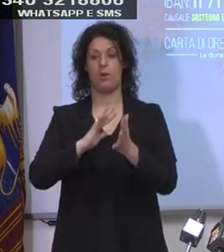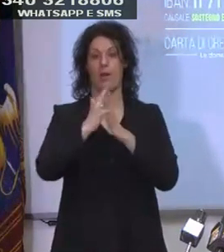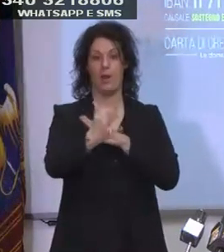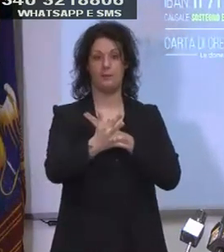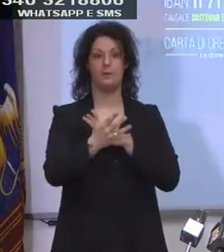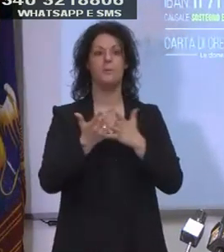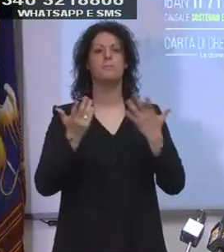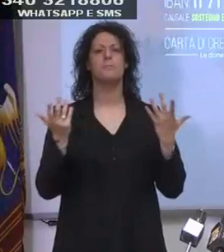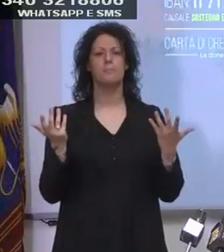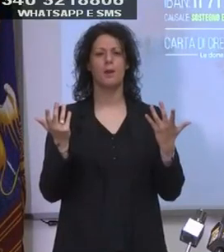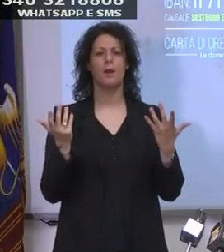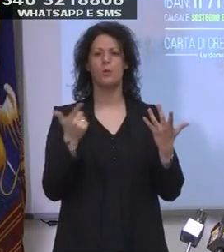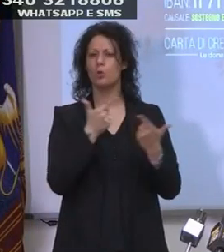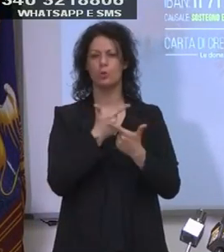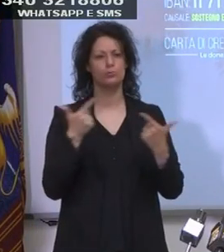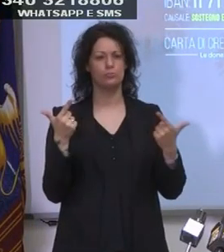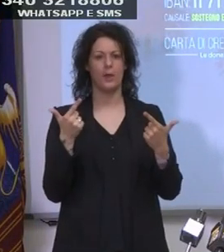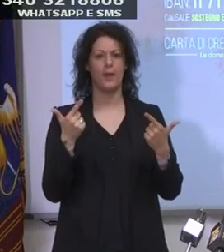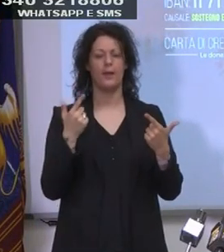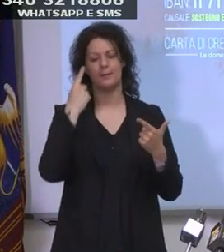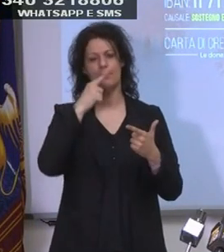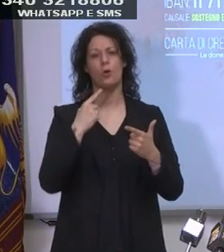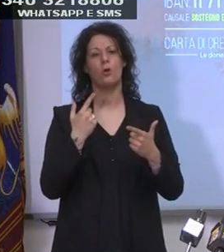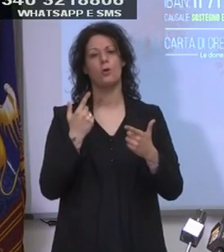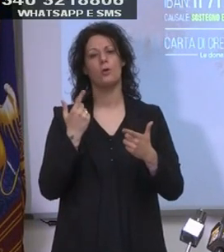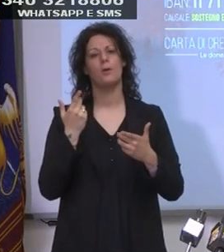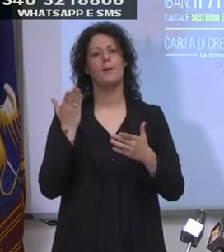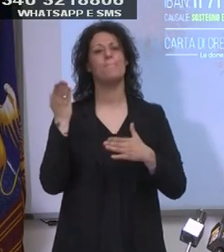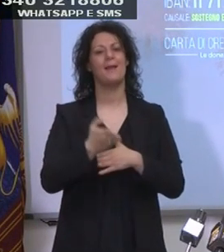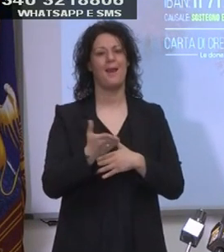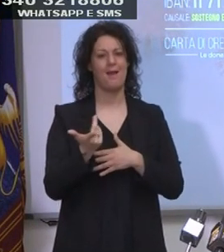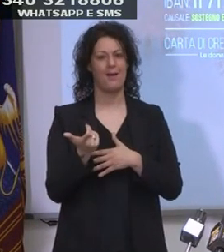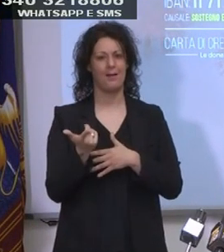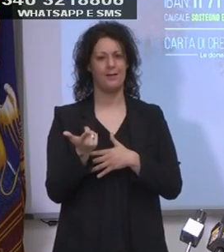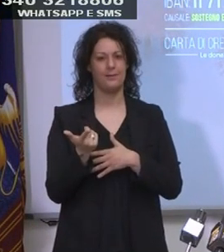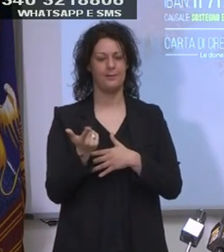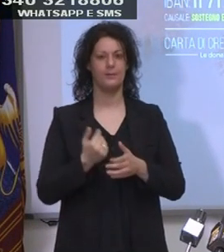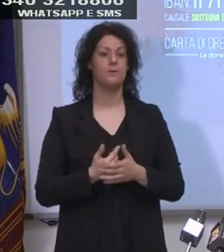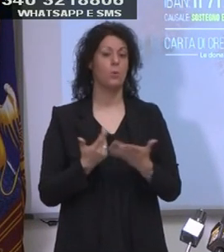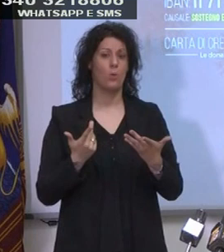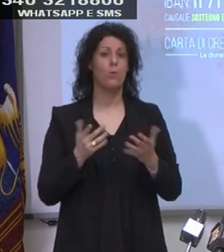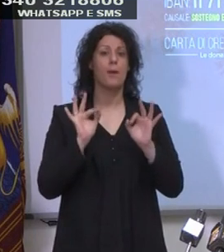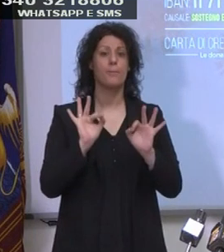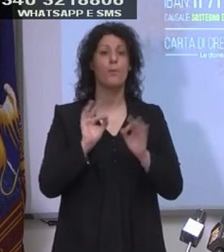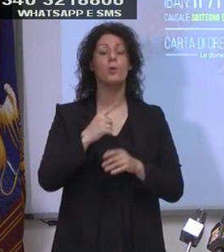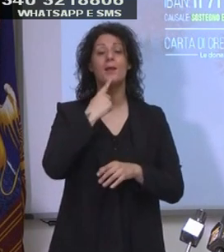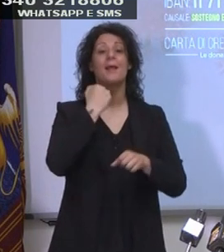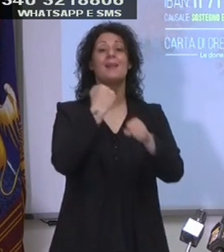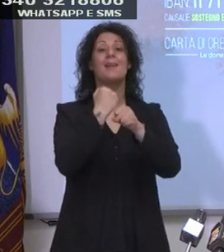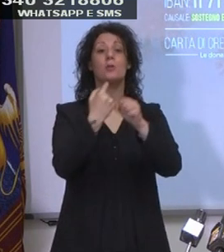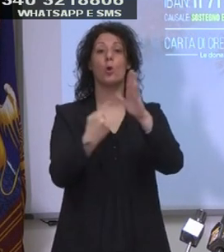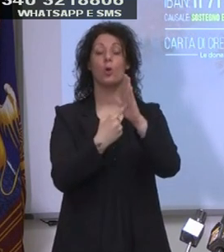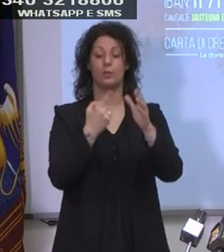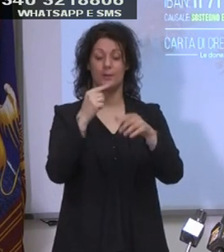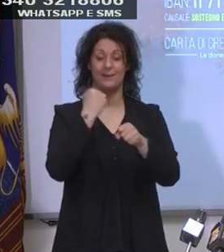di rivalsa, come dire, automatica. No, lo fanno direttamente i lavoratori contro il datore di lavoro, e se non applica le